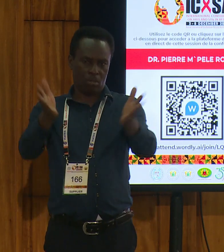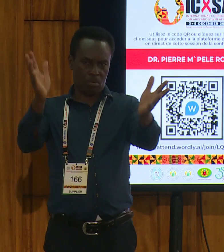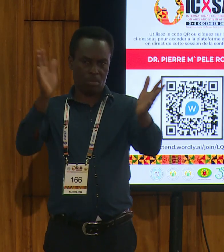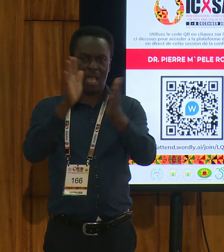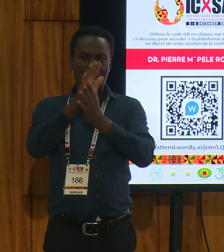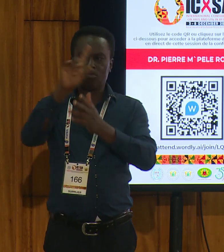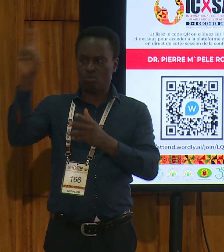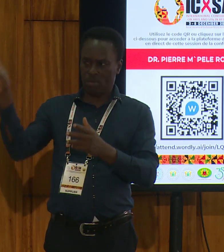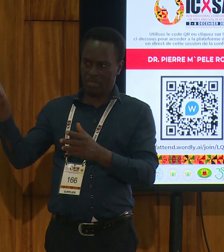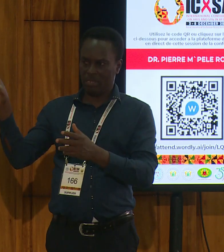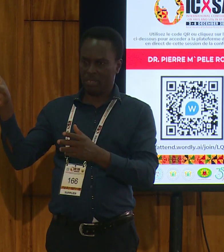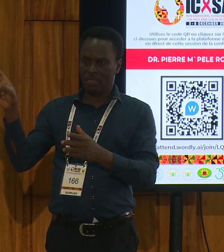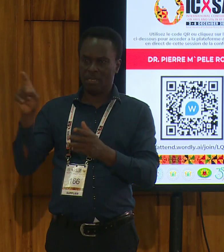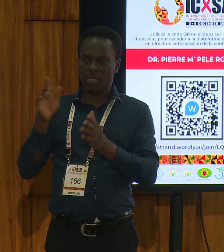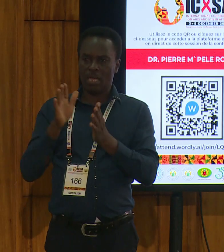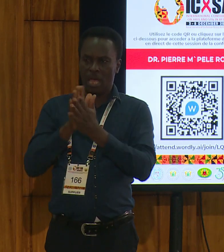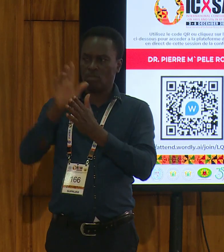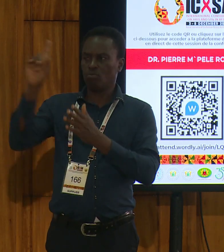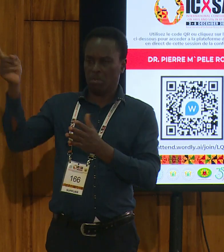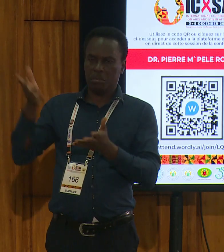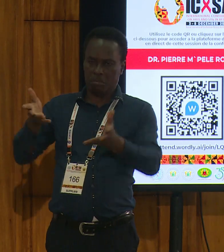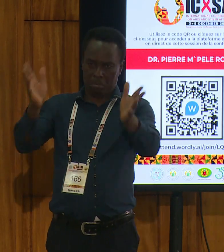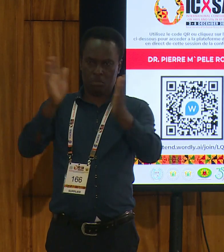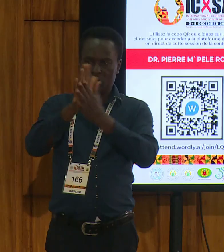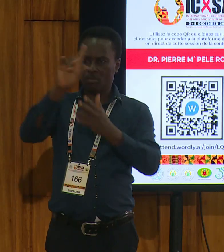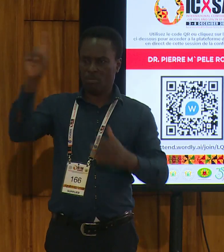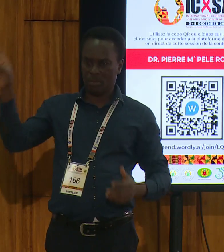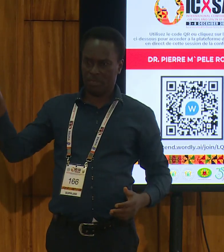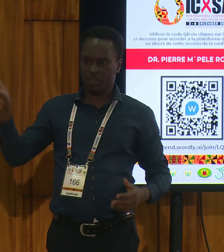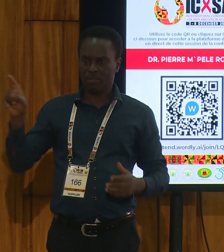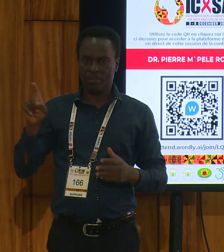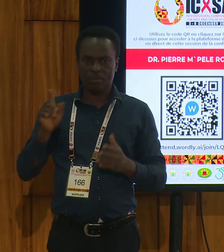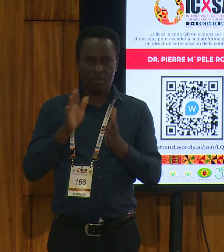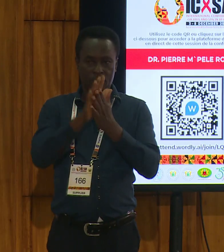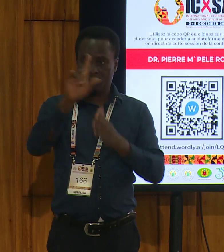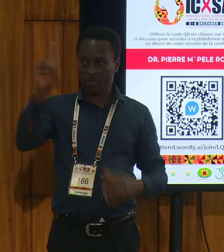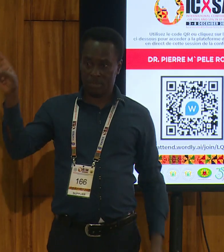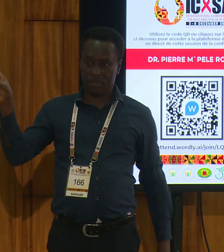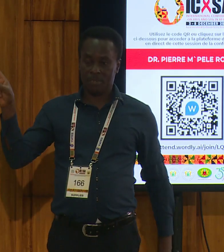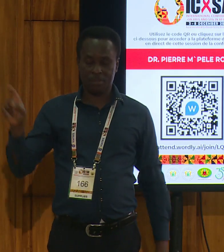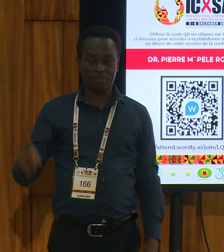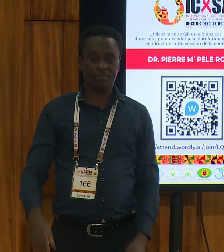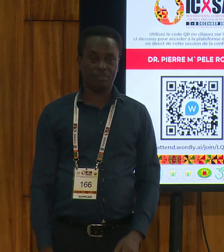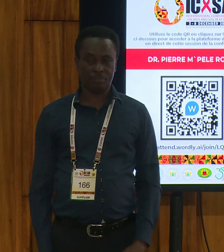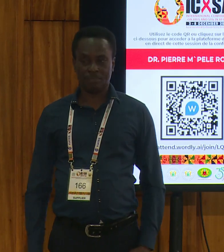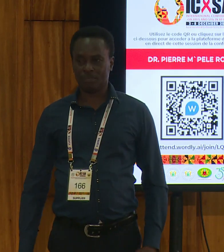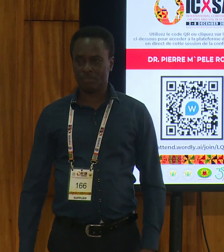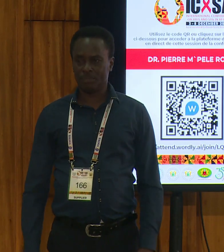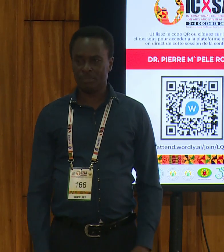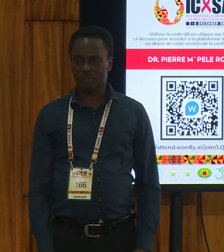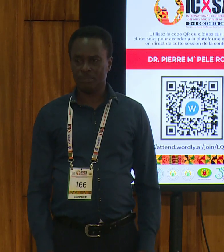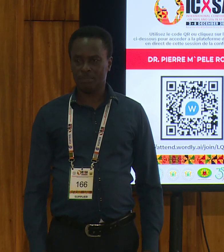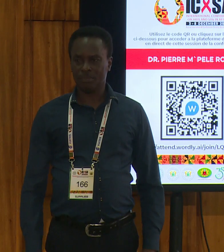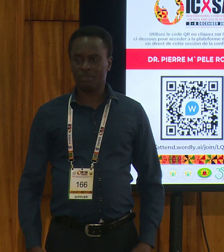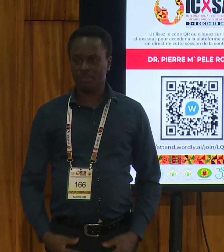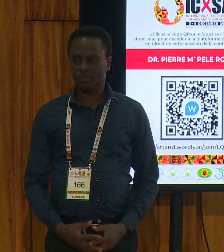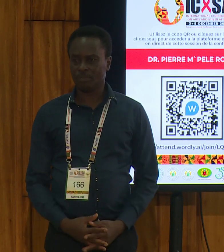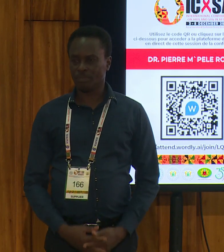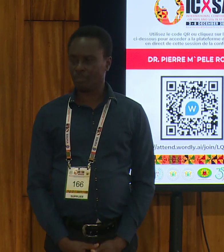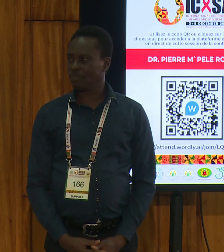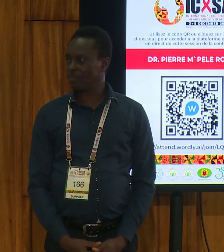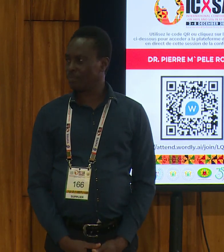prêts à poser certaines questions? Are you ready to ask a few questions and hope to get some